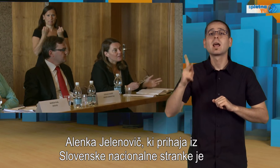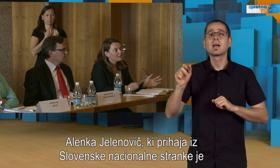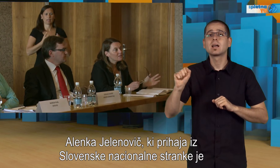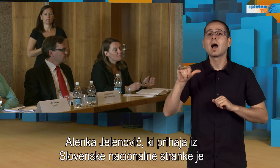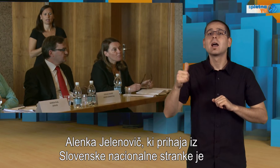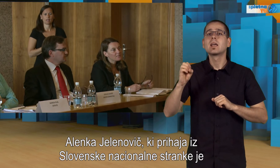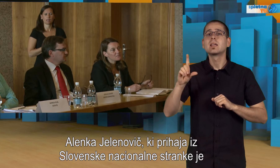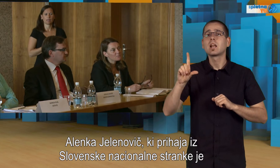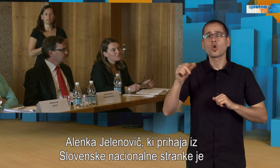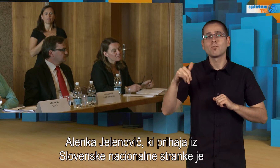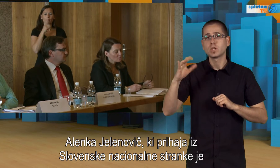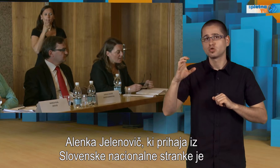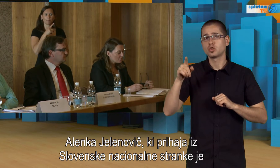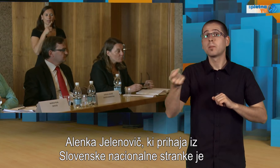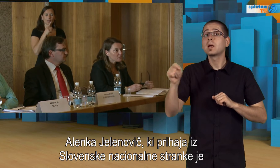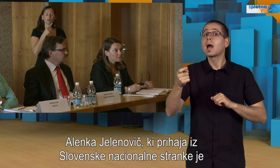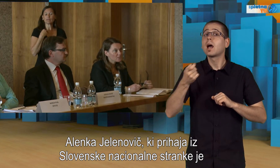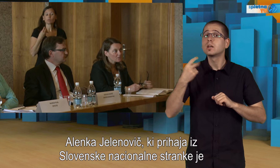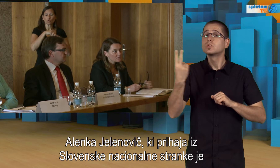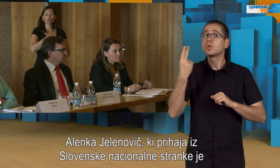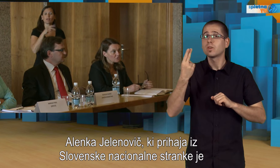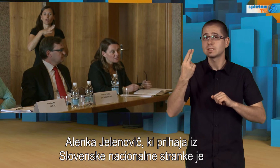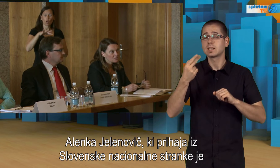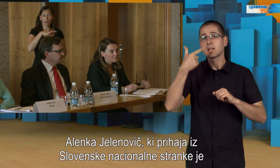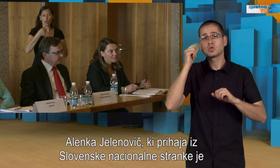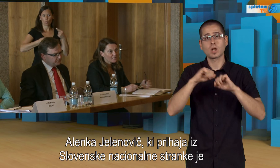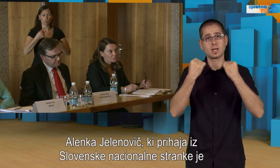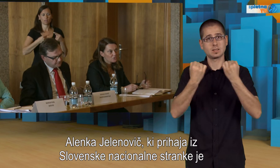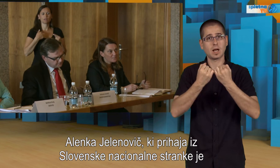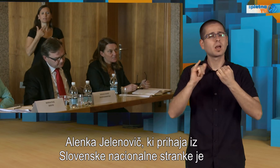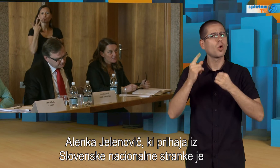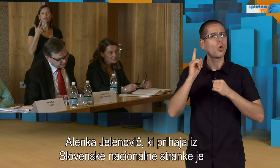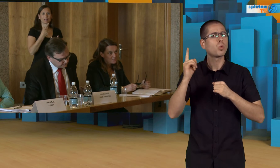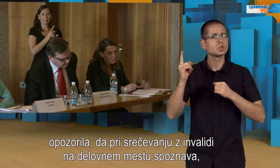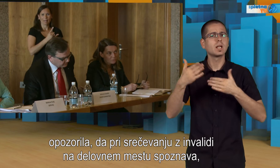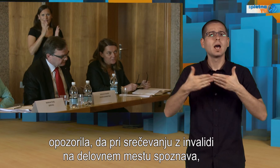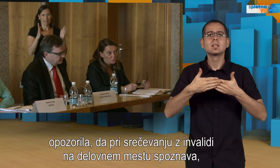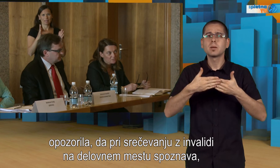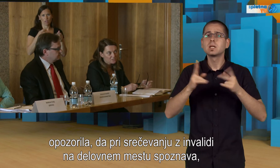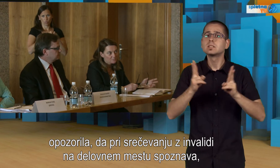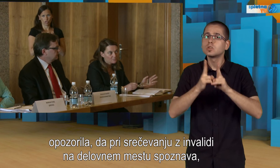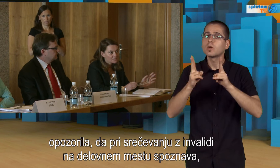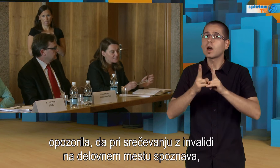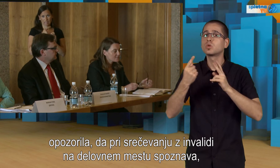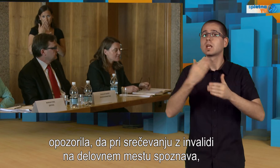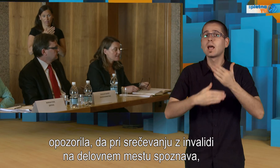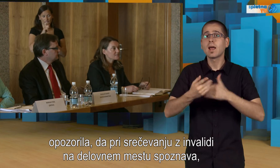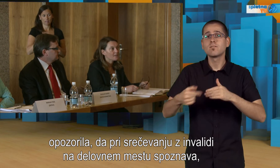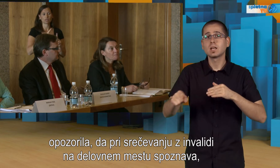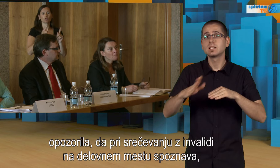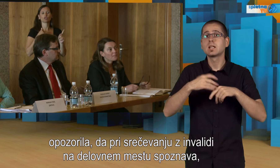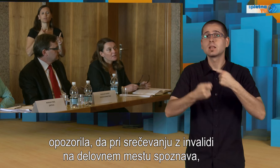Alenka Jelenovič, ki prihaja iz Slovenske nacionalne stranke, je opozorila, da pri srečevanju z invalidi na delovnem